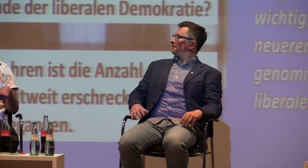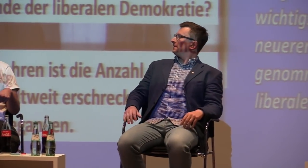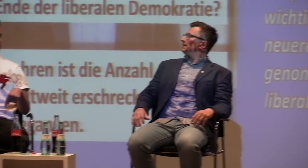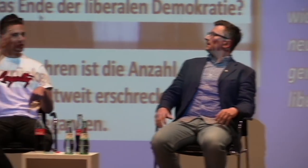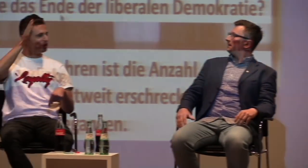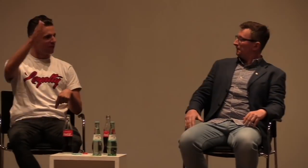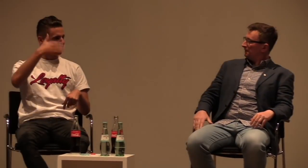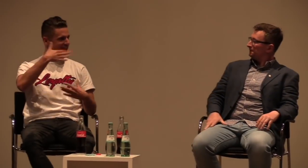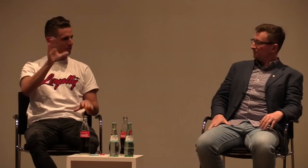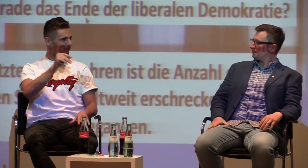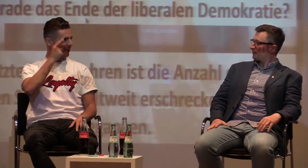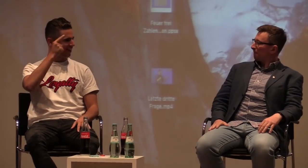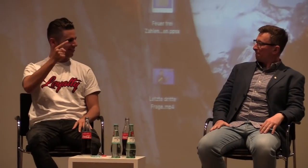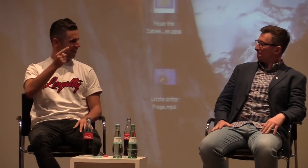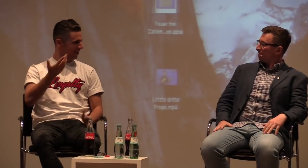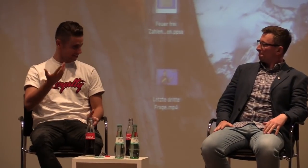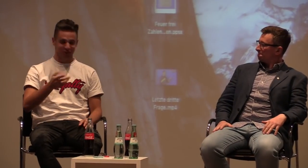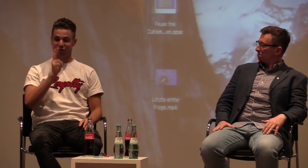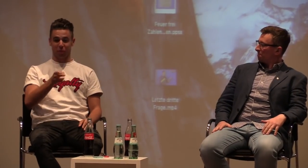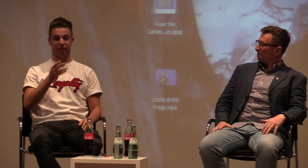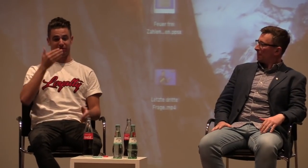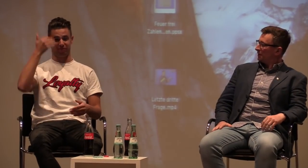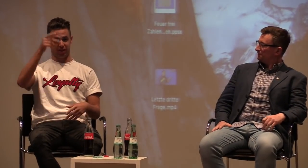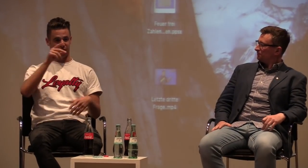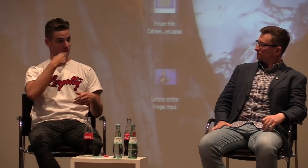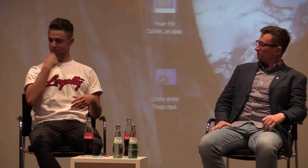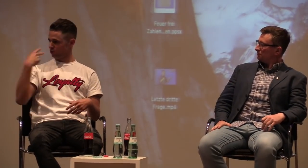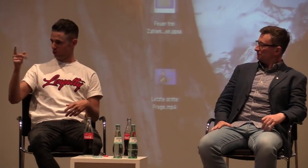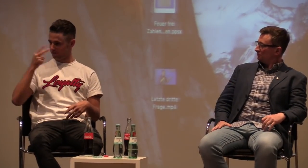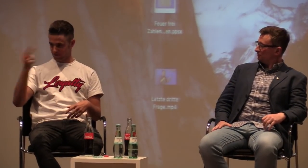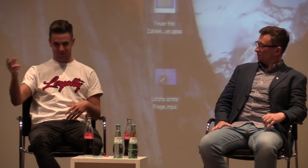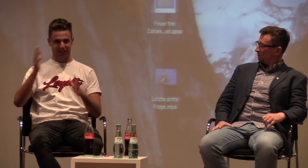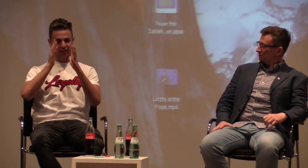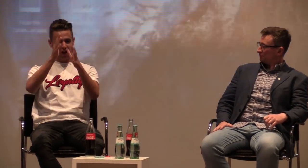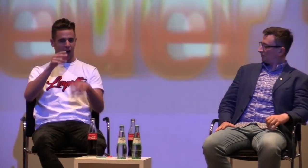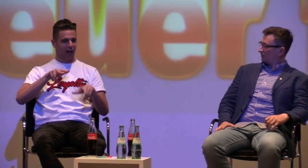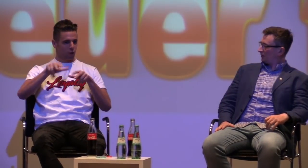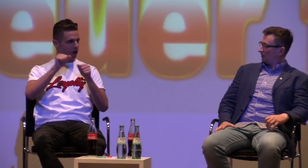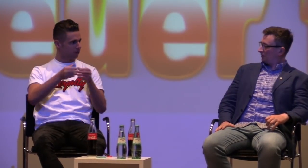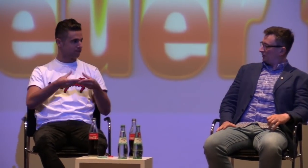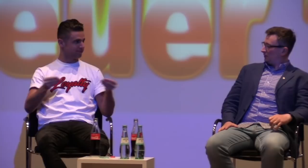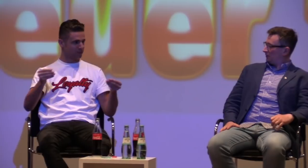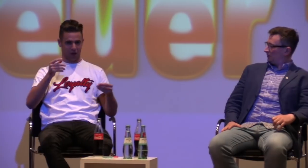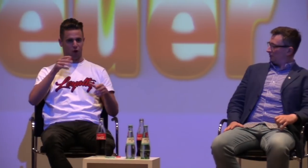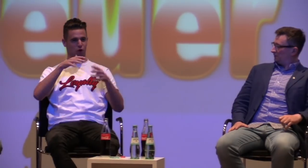Also ganz ehrlich, wenn ich aus der Jugendperspektive so blicke, wir denken an heute und nicht so wirklich in die